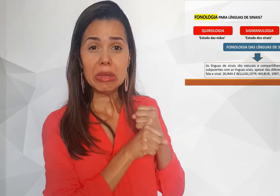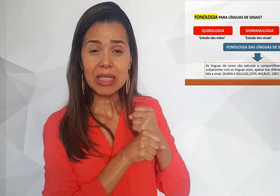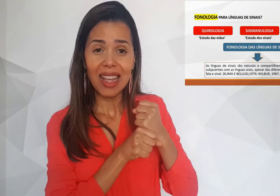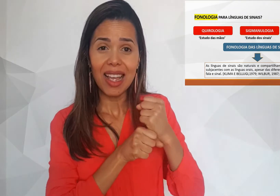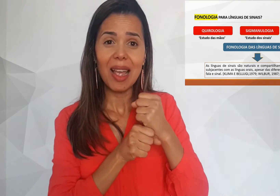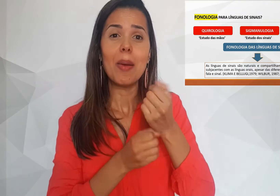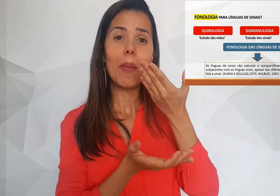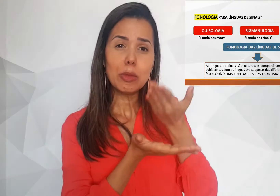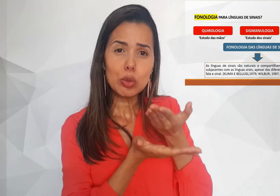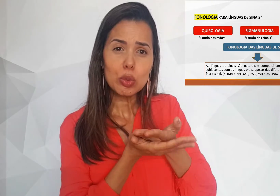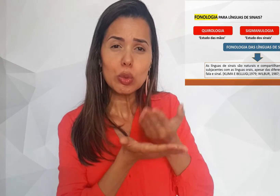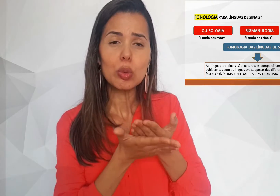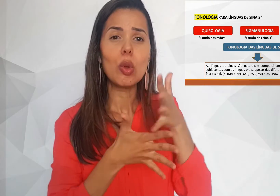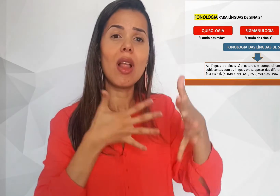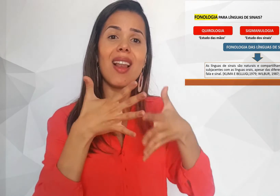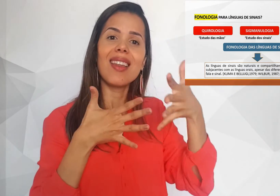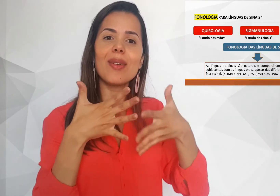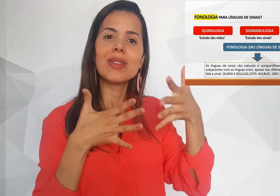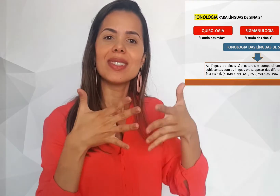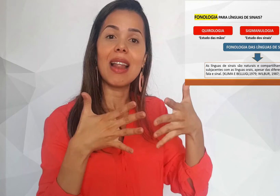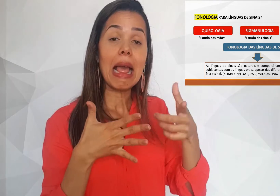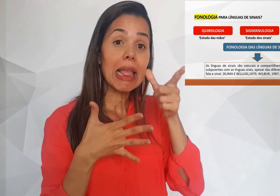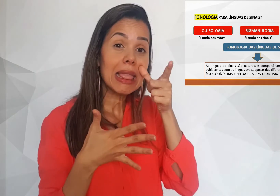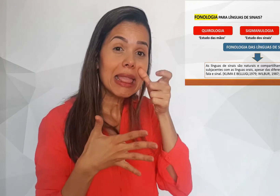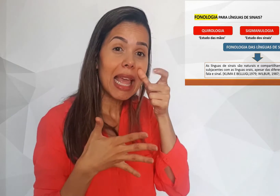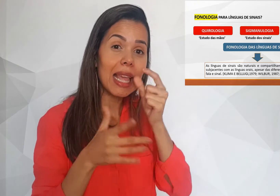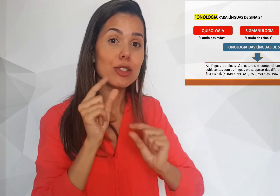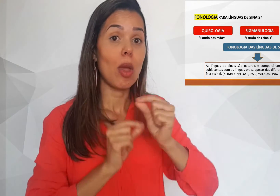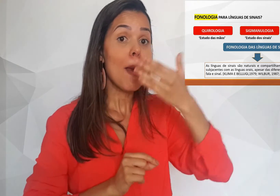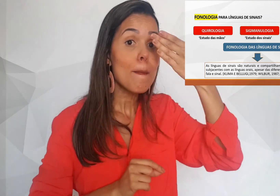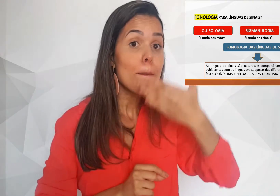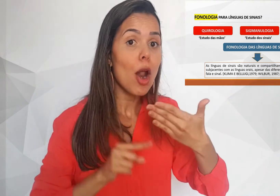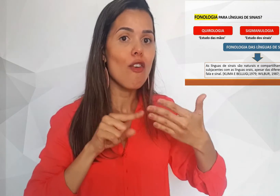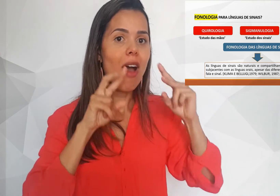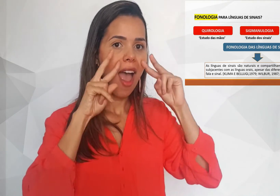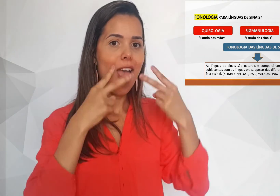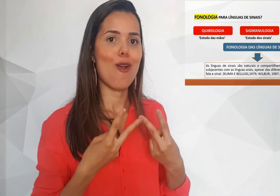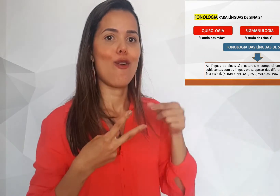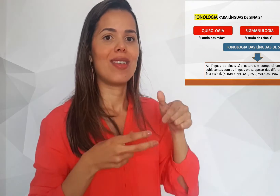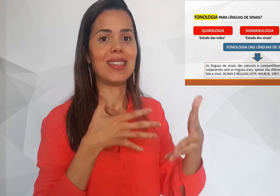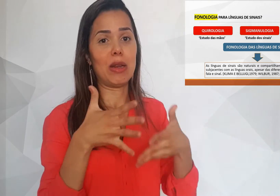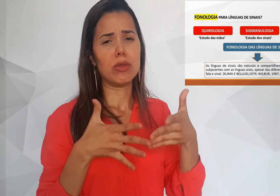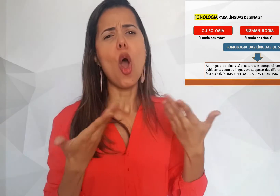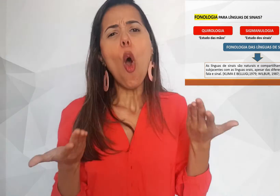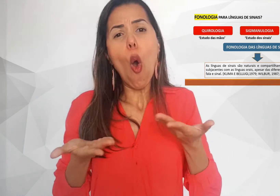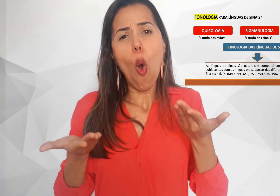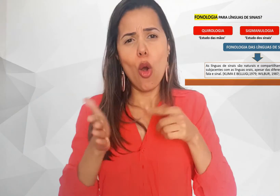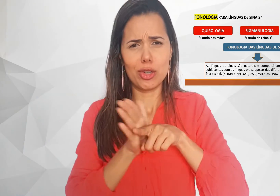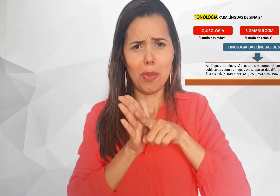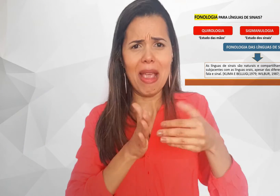por muito tempo na história do campo de pesquisa de línguas de sinais, o interesse era sempre de mostrar similaridades.